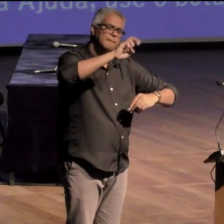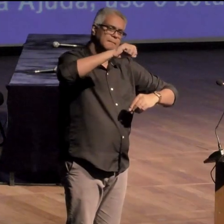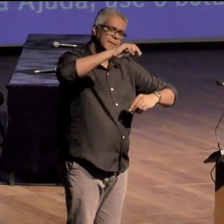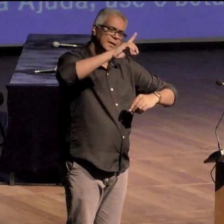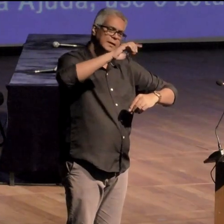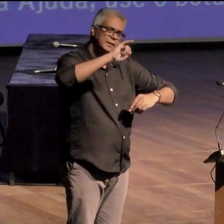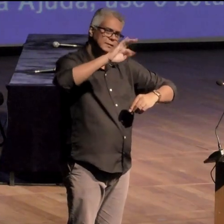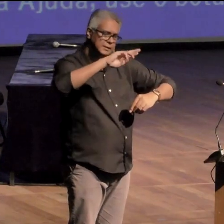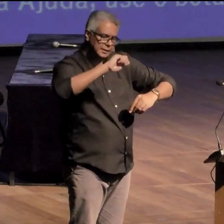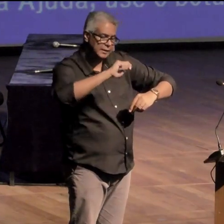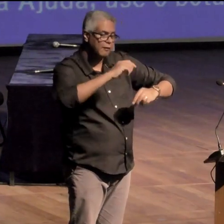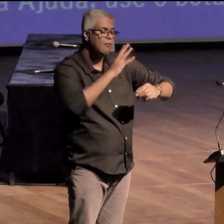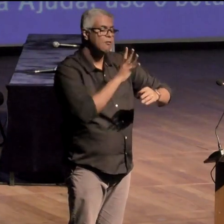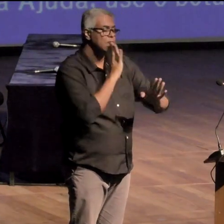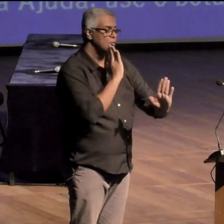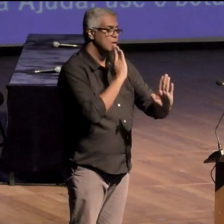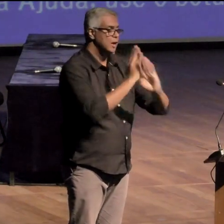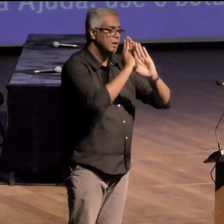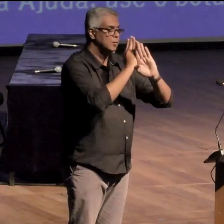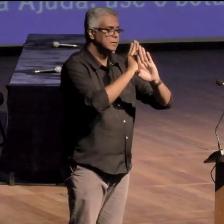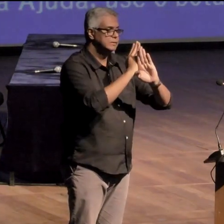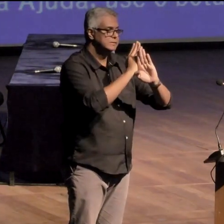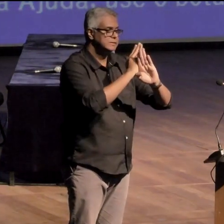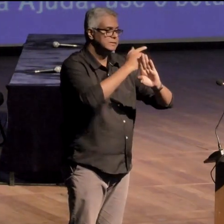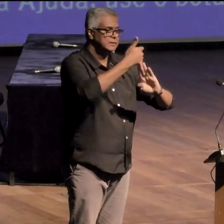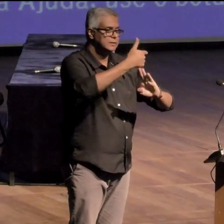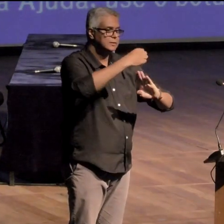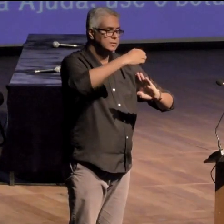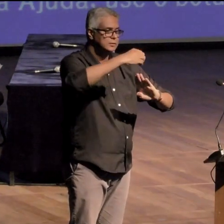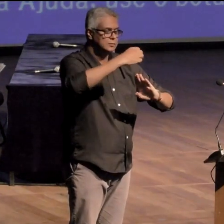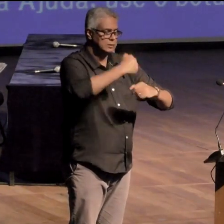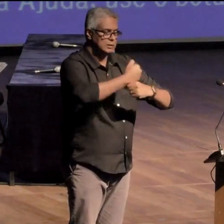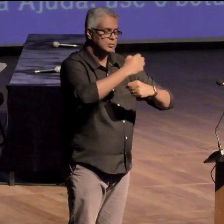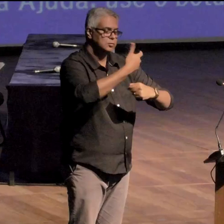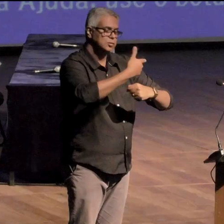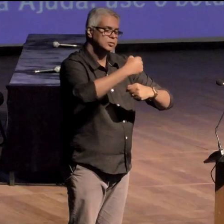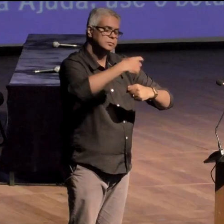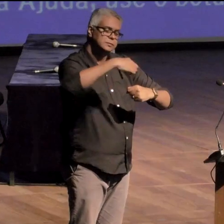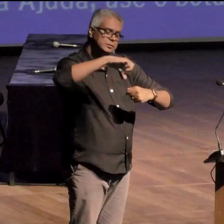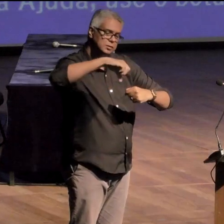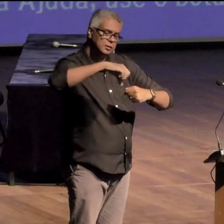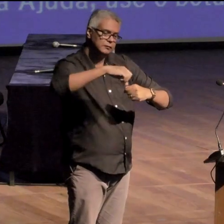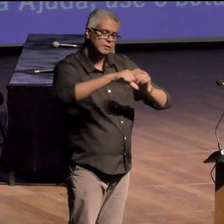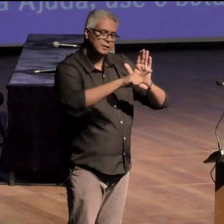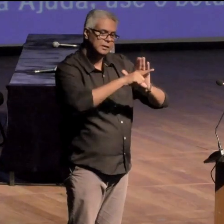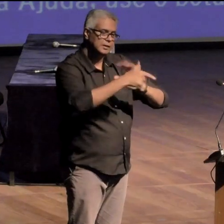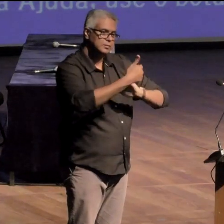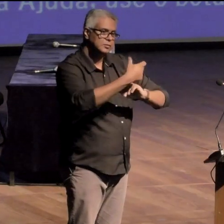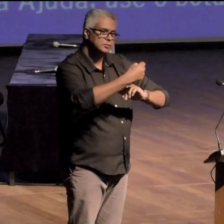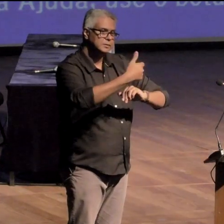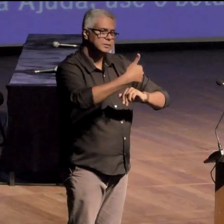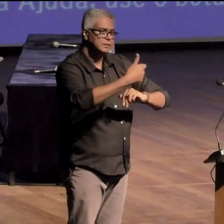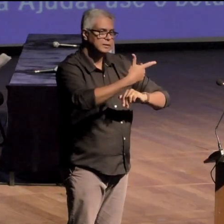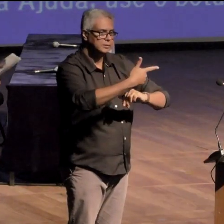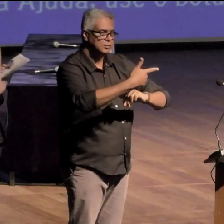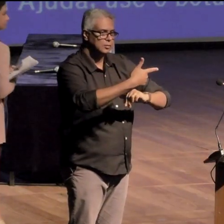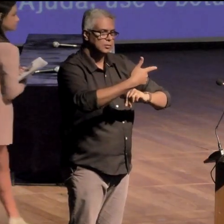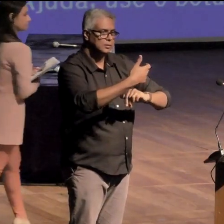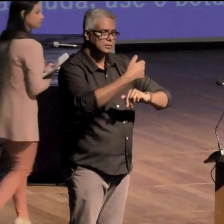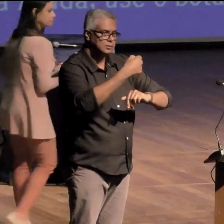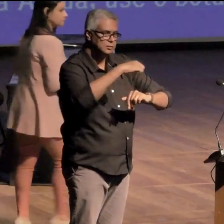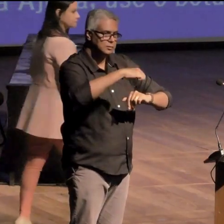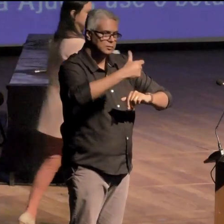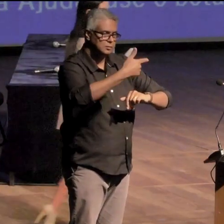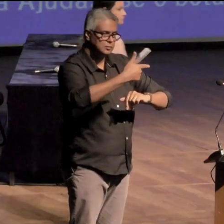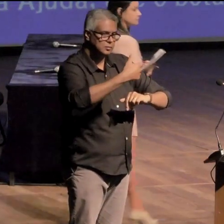reconhecido em 2009 pela lei 12.014 a merenda e pedagógica no Mato Grosso do Sul